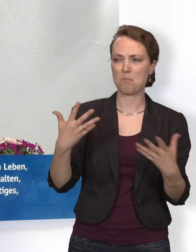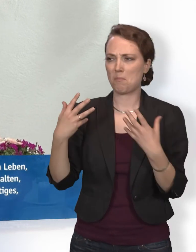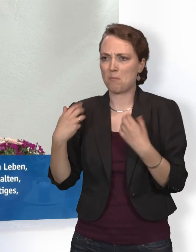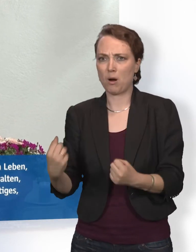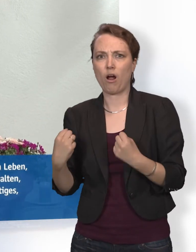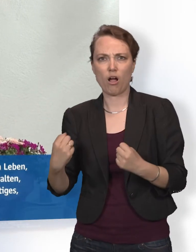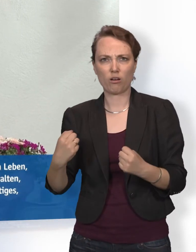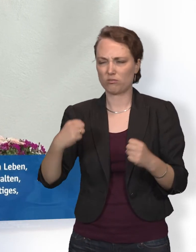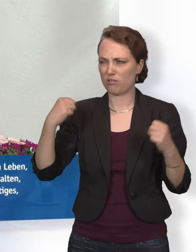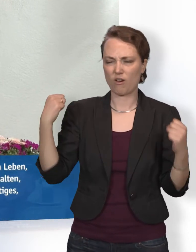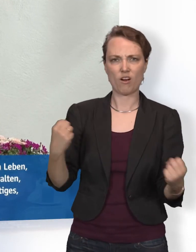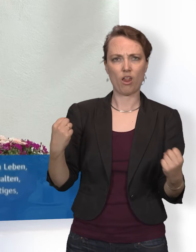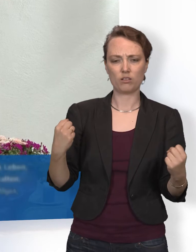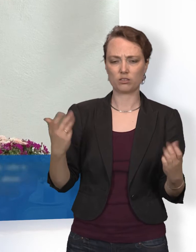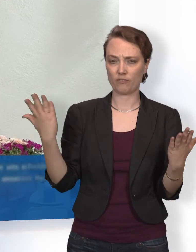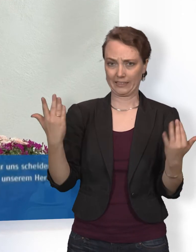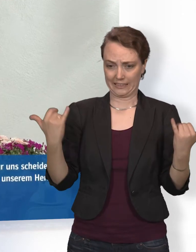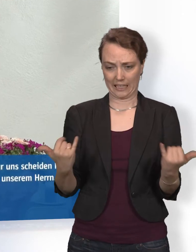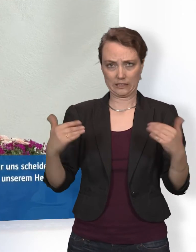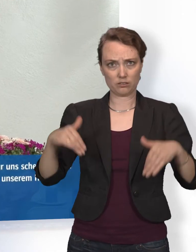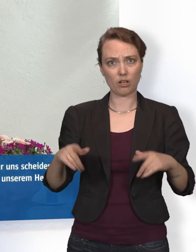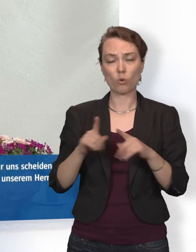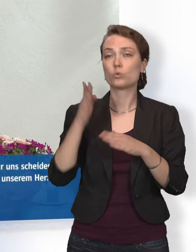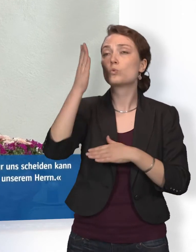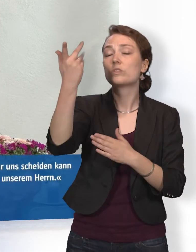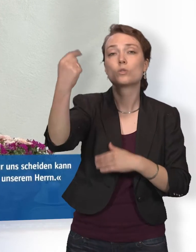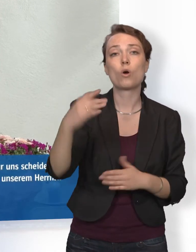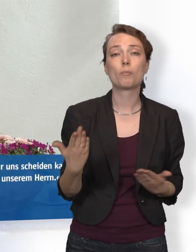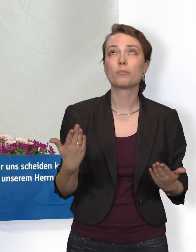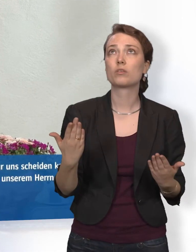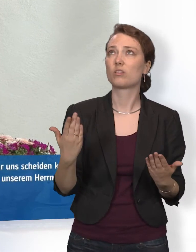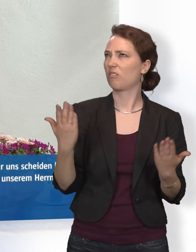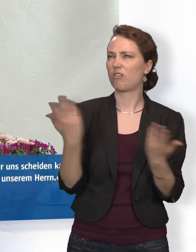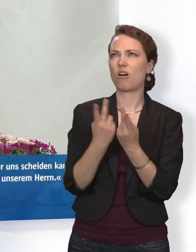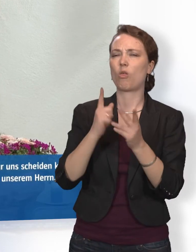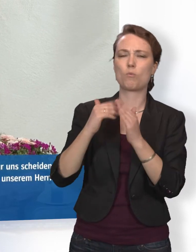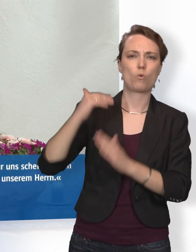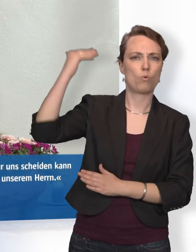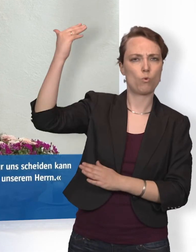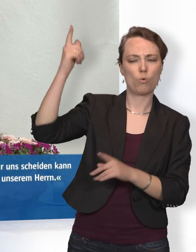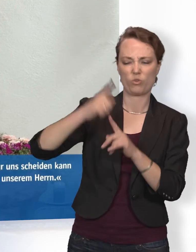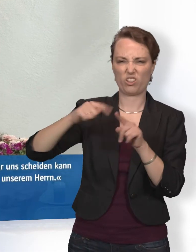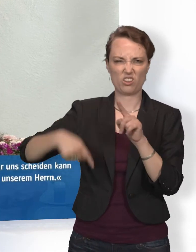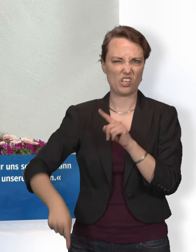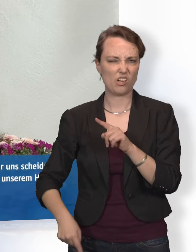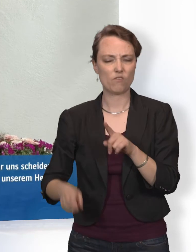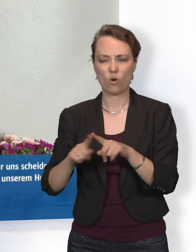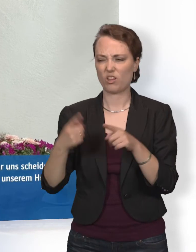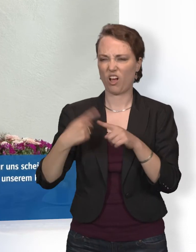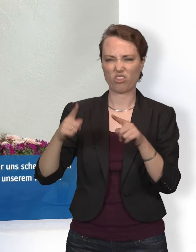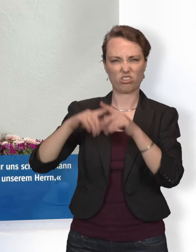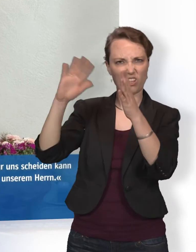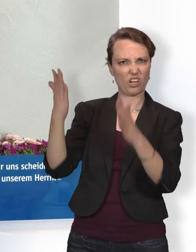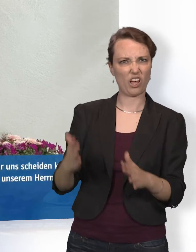Gewalten, weder Gegenwärtiges noch Zukünftiges, weder Hohes noch Tiefes, noch eine andere Kreatur